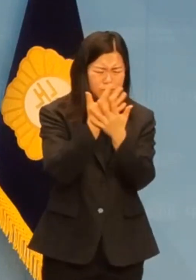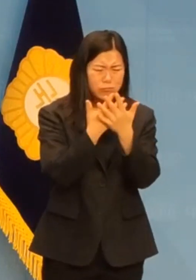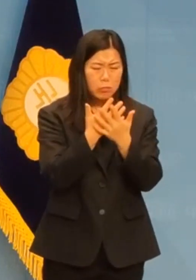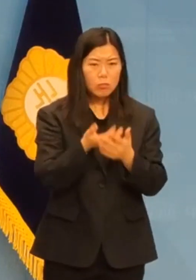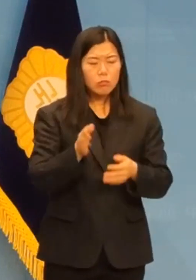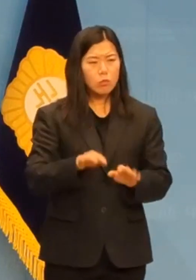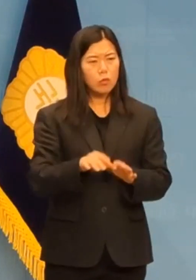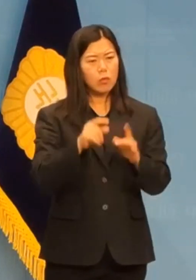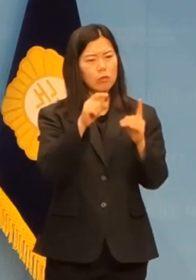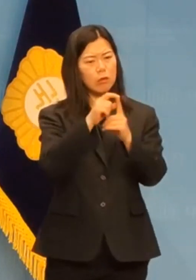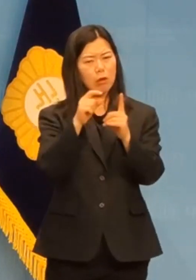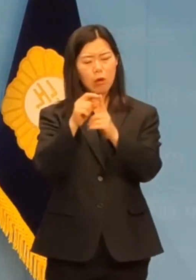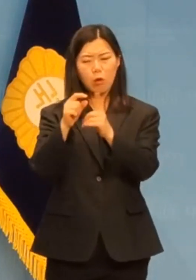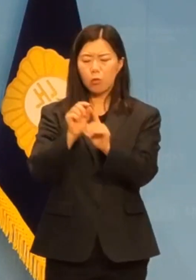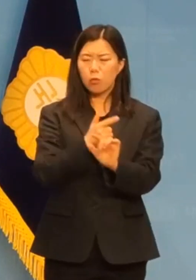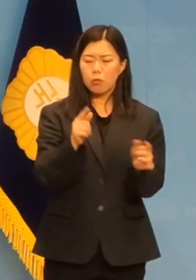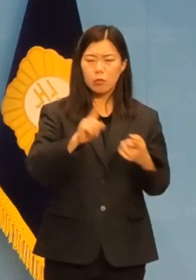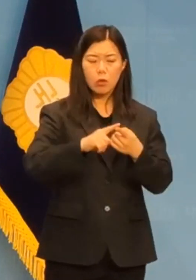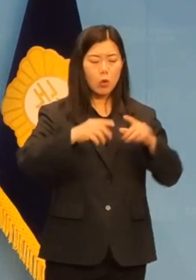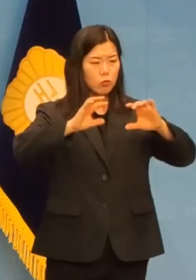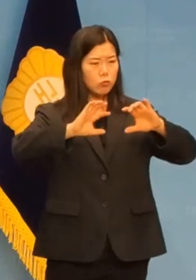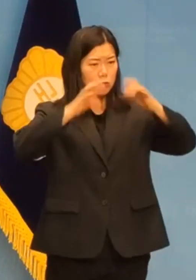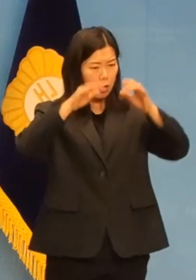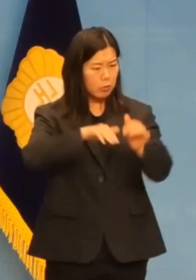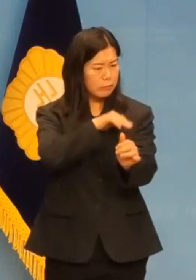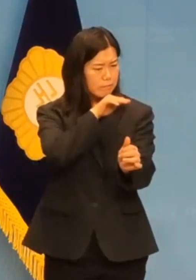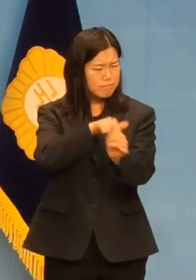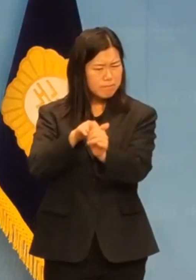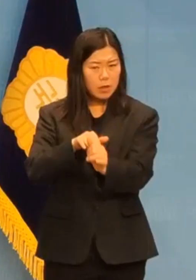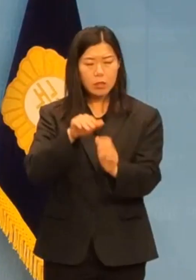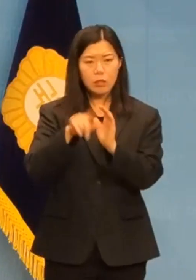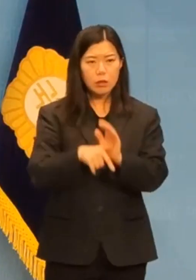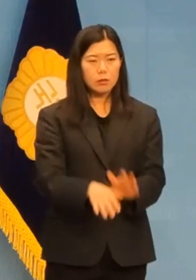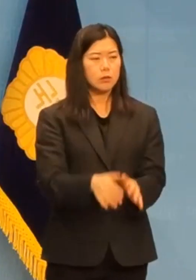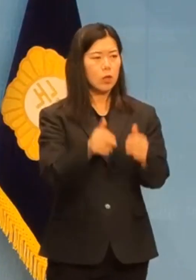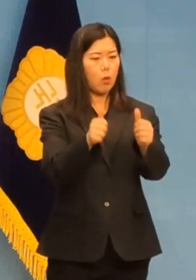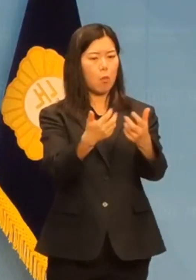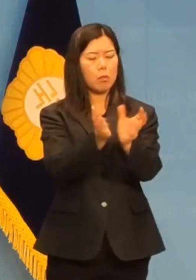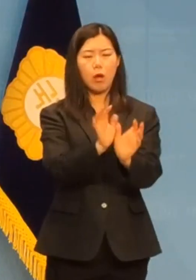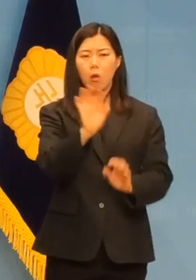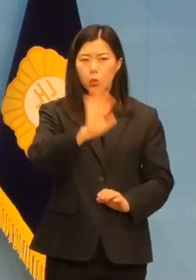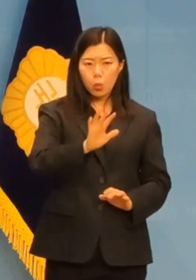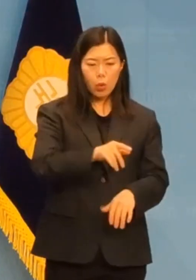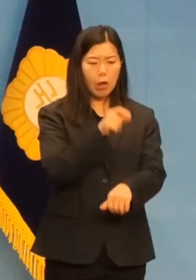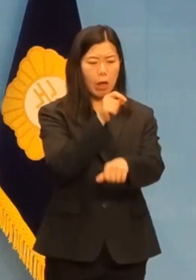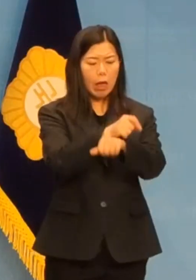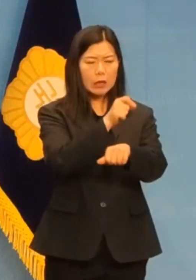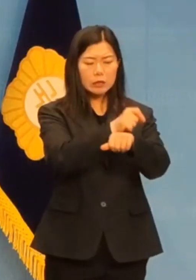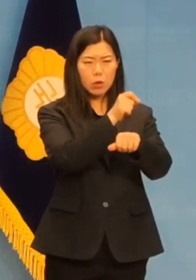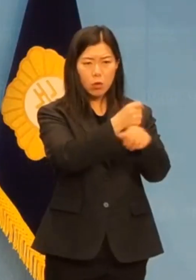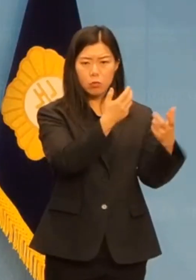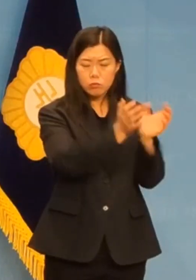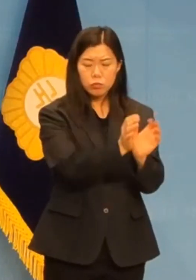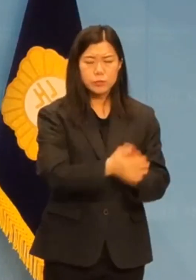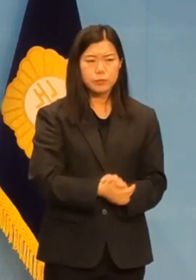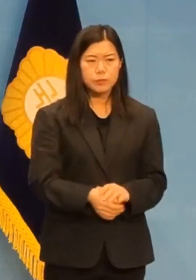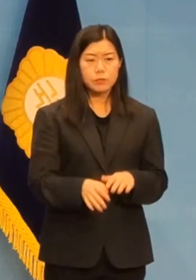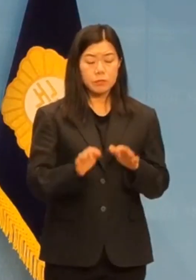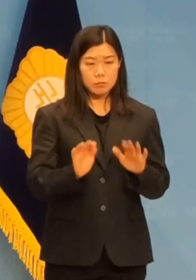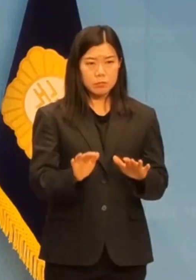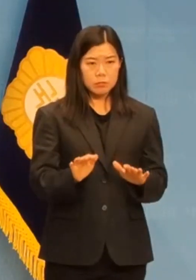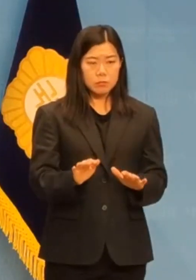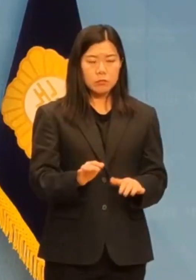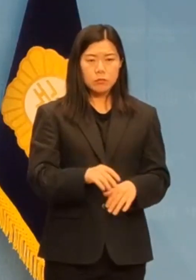이러한 표현들에 대해 국가가 개입할 경우 사법부가 아닌 행정부가 사실상